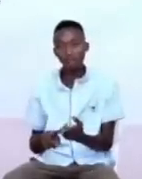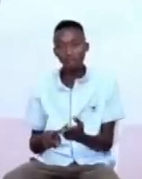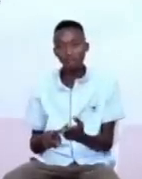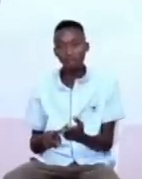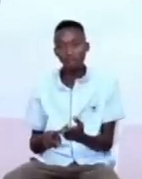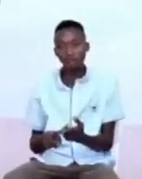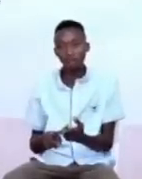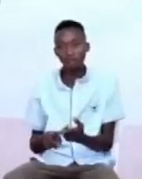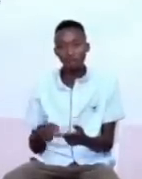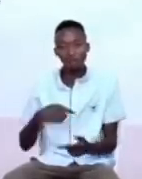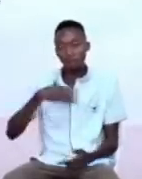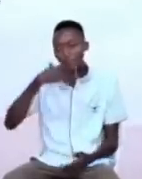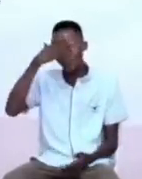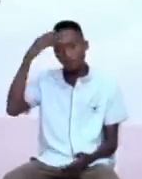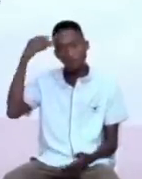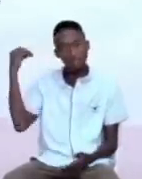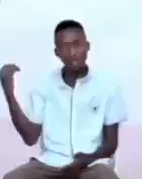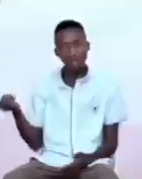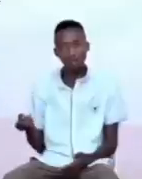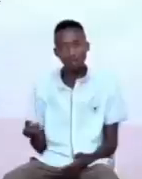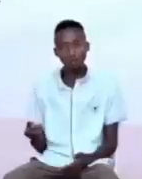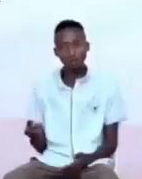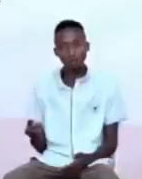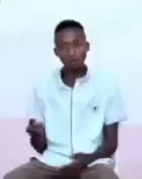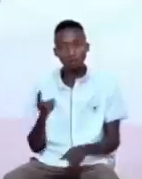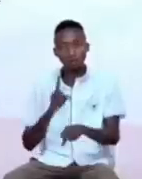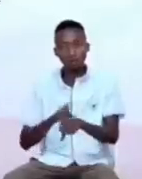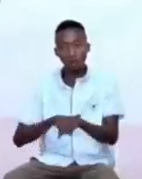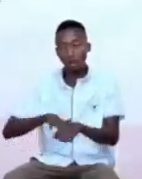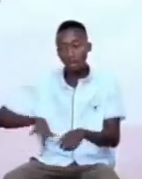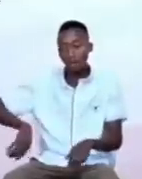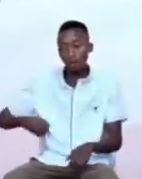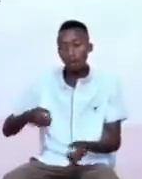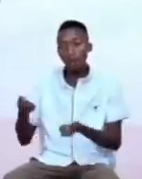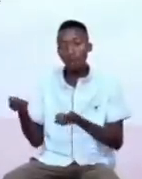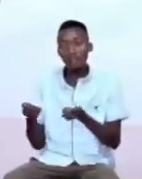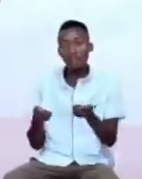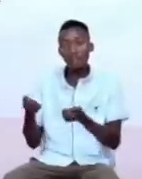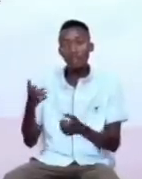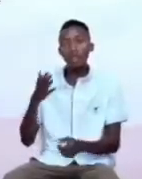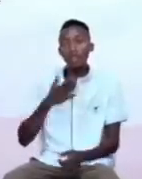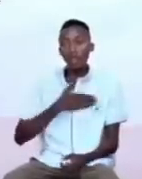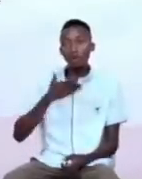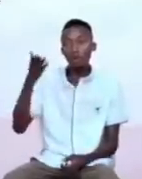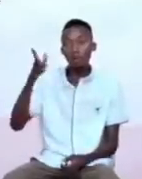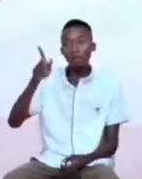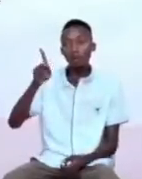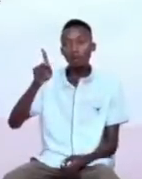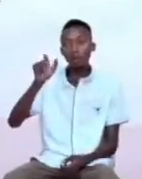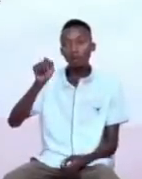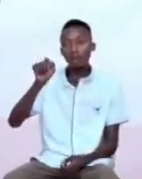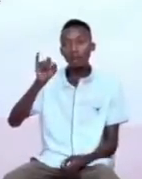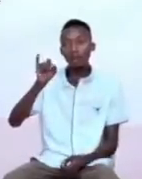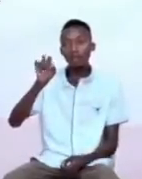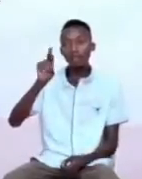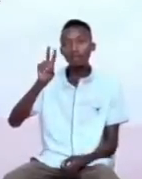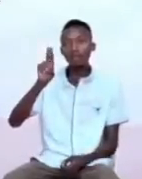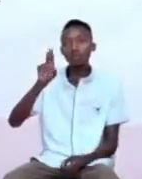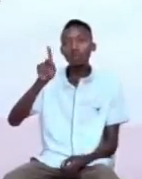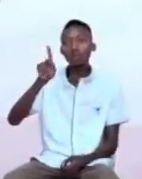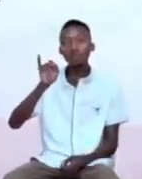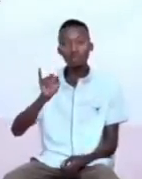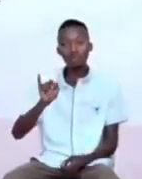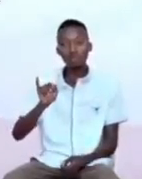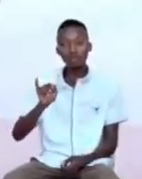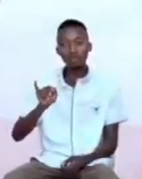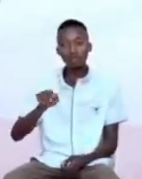Mimi nikamsahau, simkumbuki tena. Nikaibiwa kwenye gari yangu hapo Kairuki hapo hospitali. Watu wakabomoa, wakaiba kila